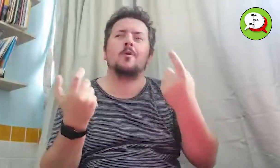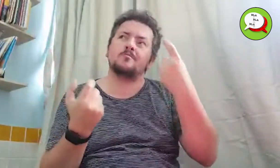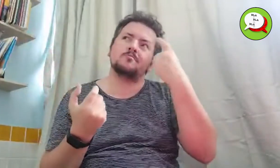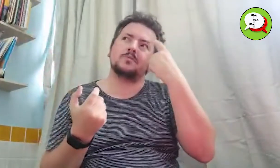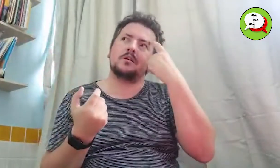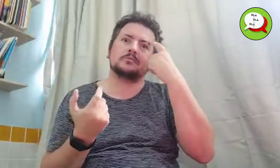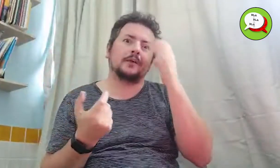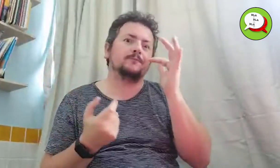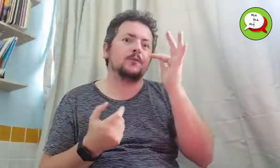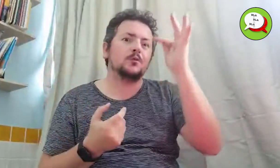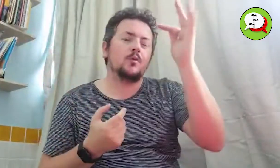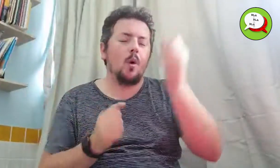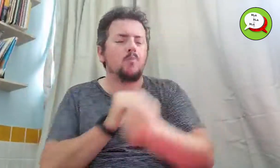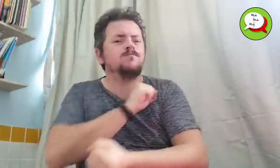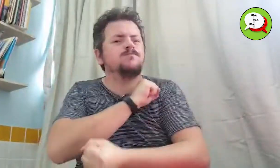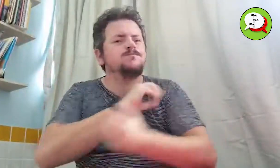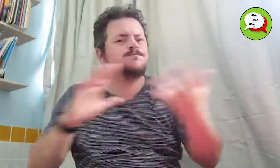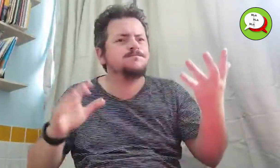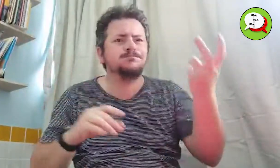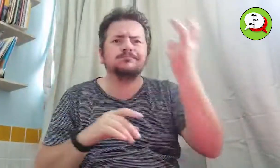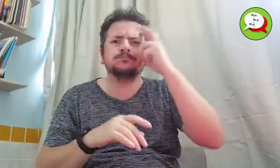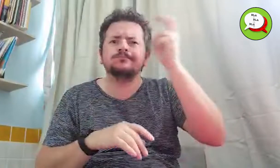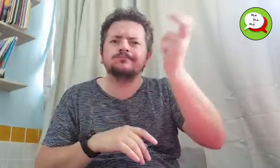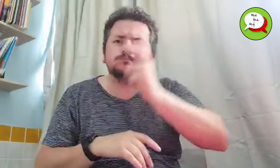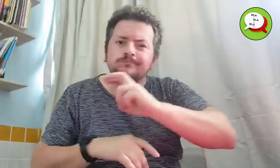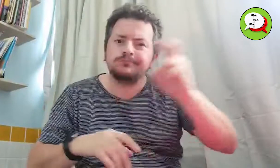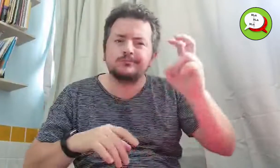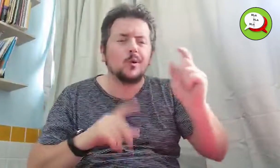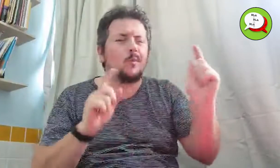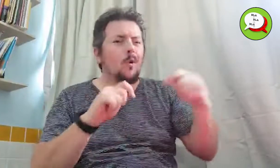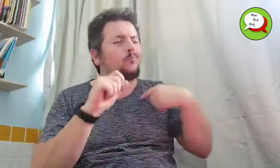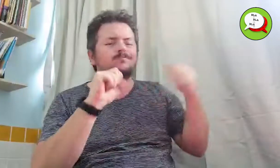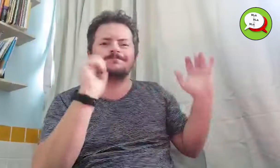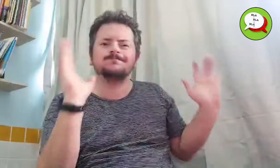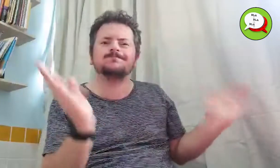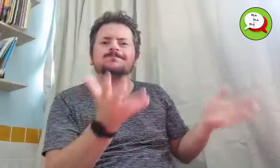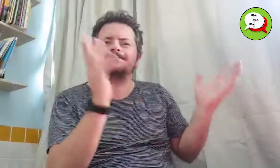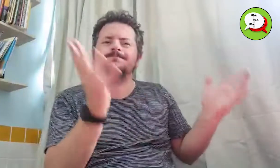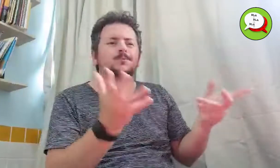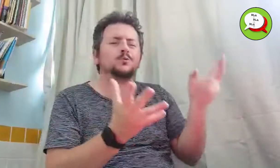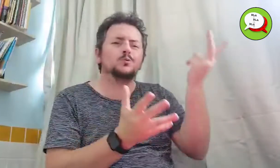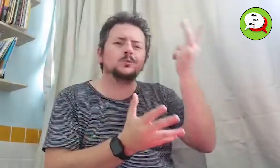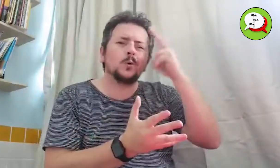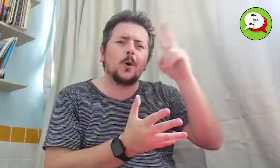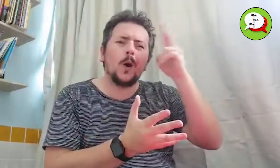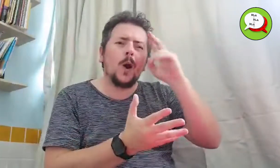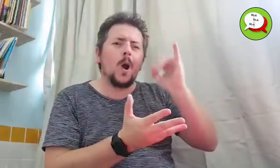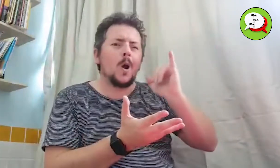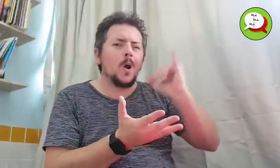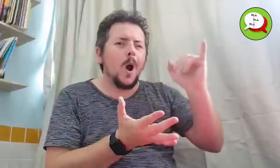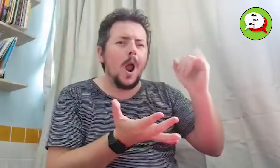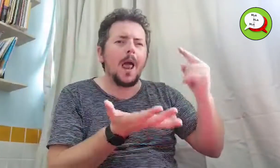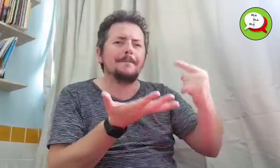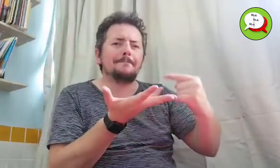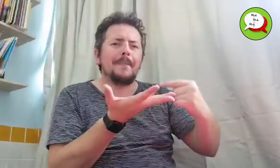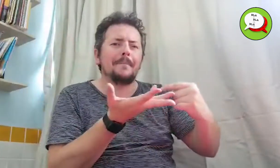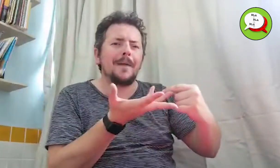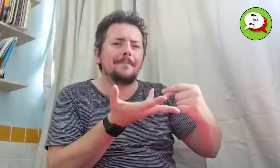precisa ser pensado e que eu, como professor, preciso me esforçar e que ele tem a capacidade, que é um aluno inteligente, que tem